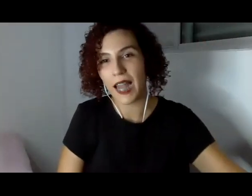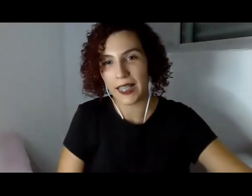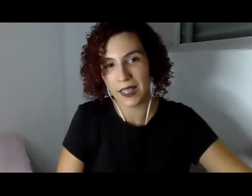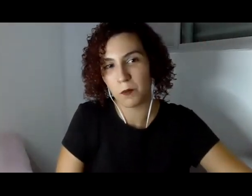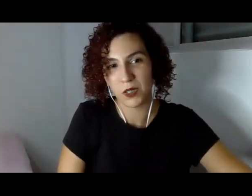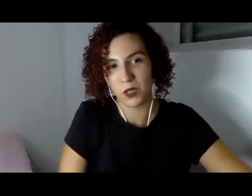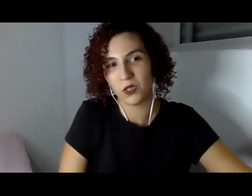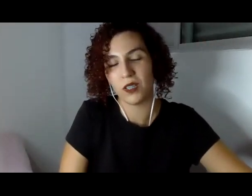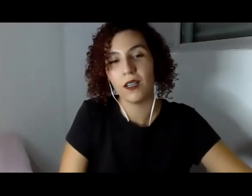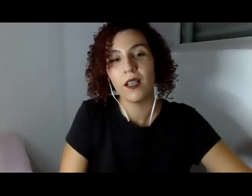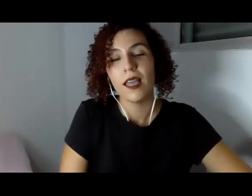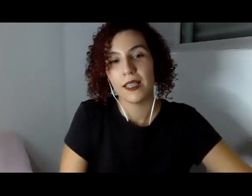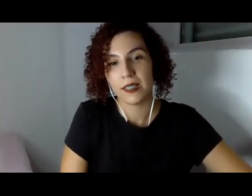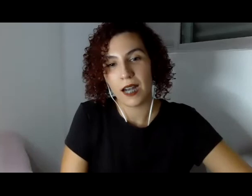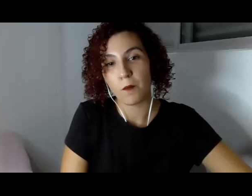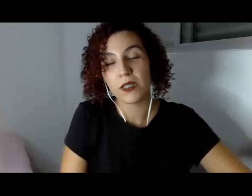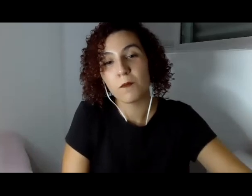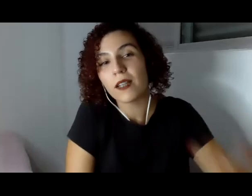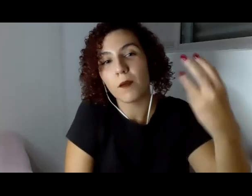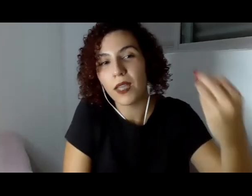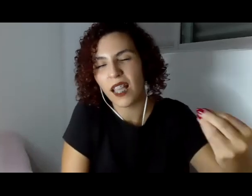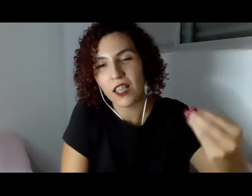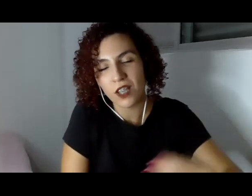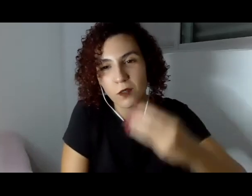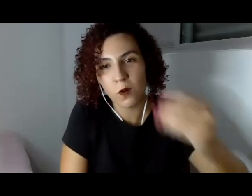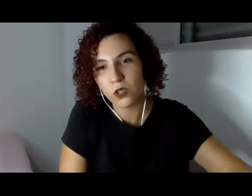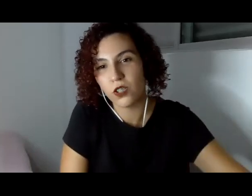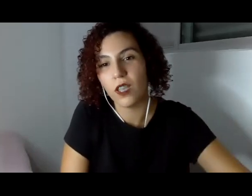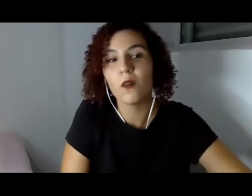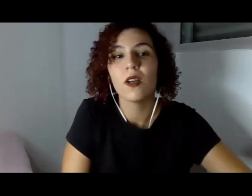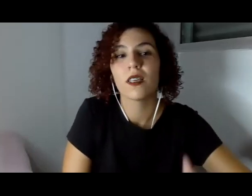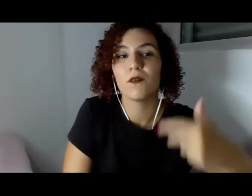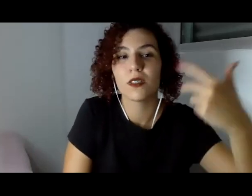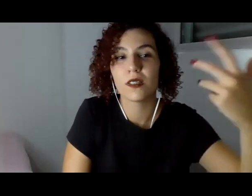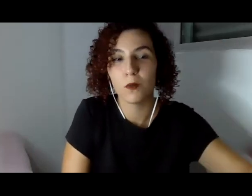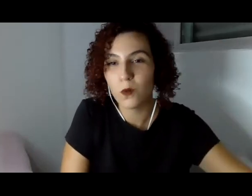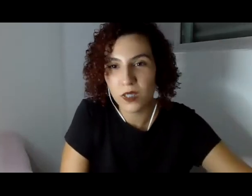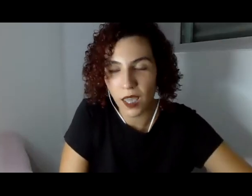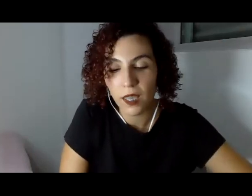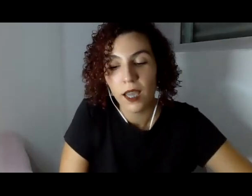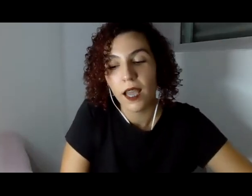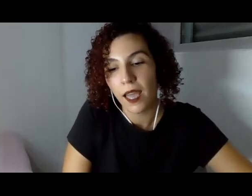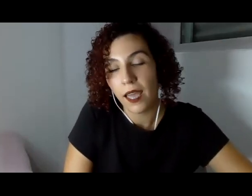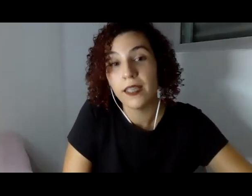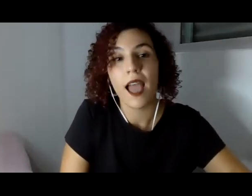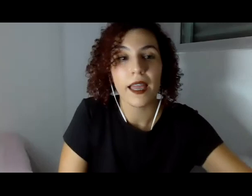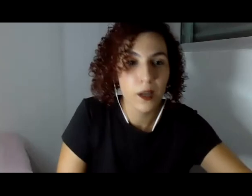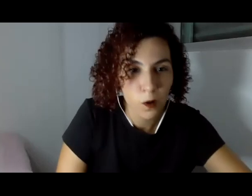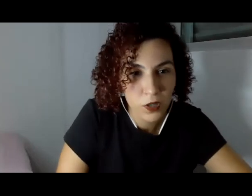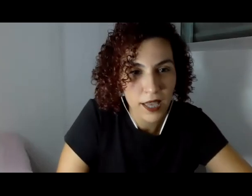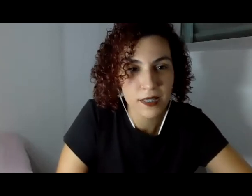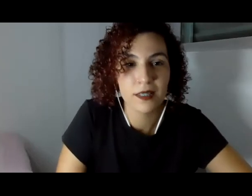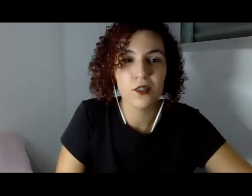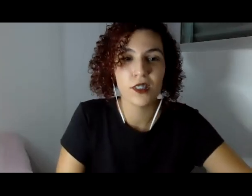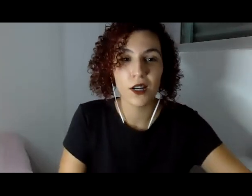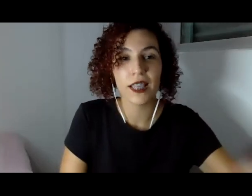milhões de sinais aí para a gente ensinar, mas espero também que tenha deixado um gostinho, que vocês busquem, e aí,